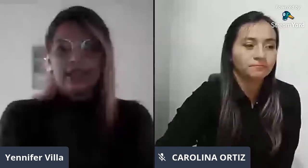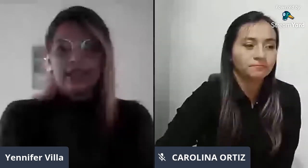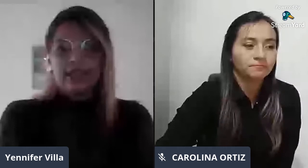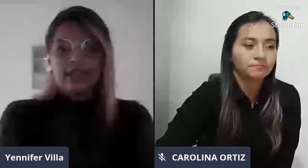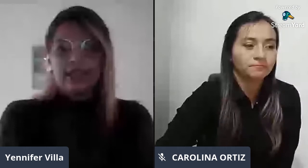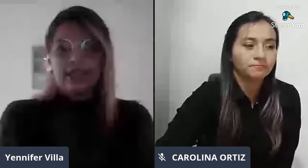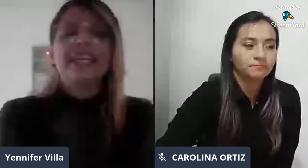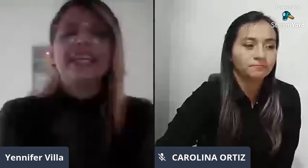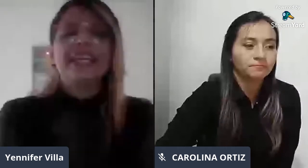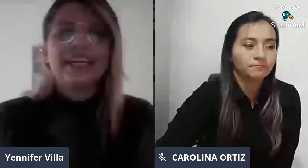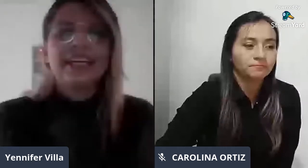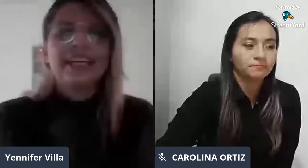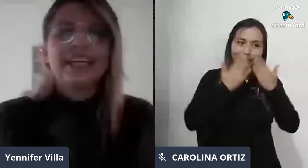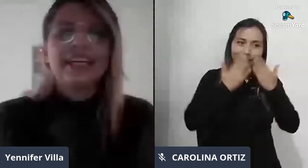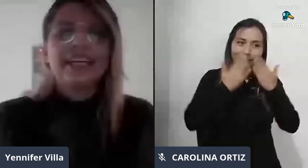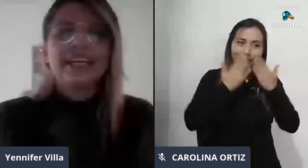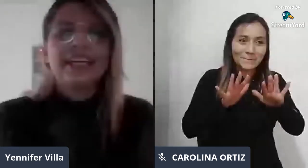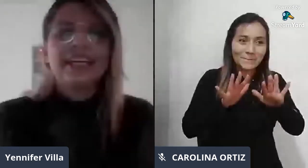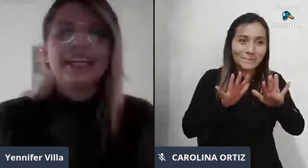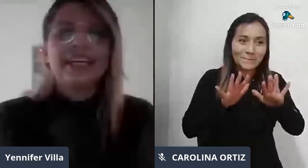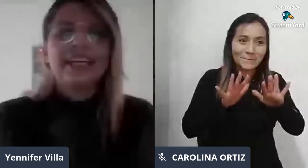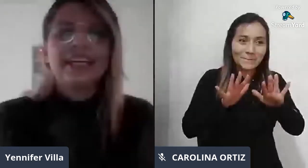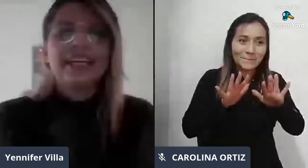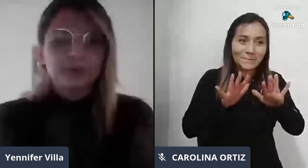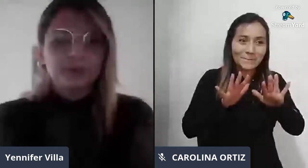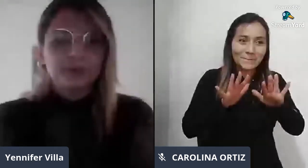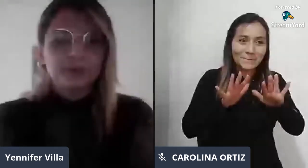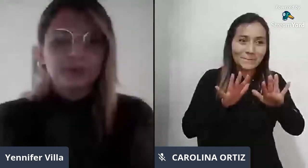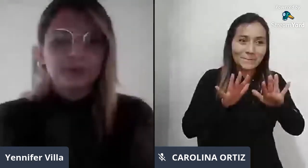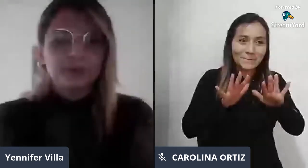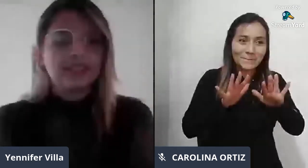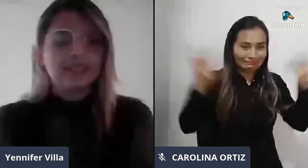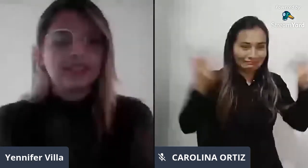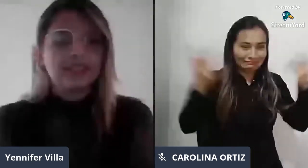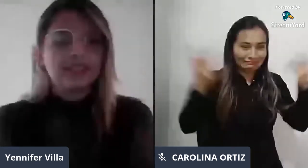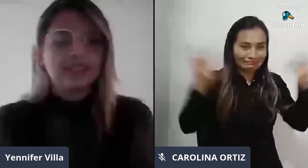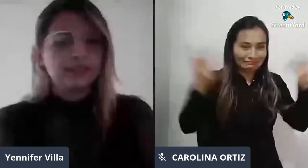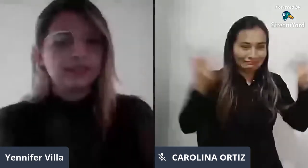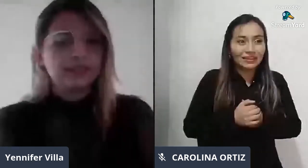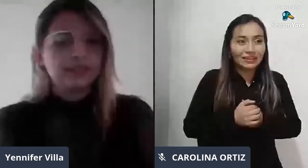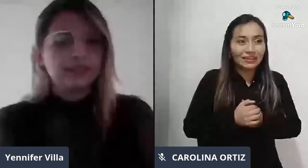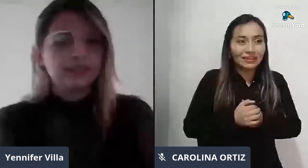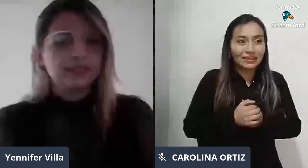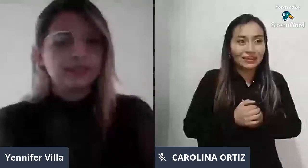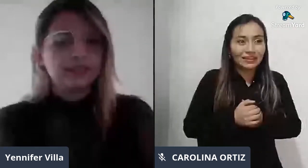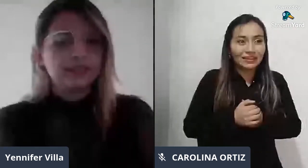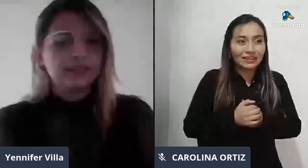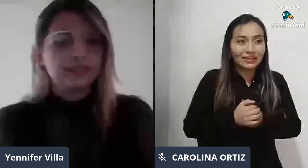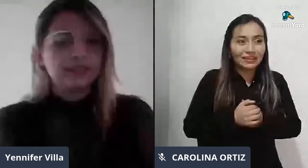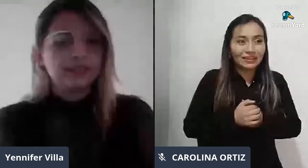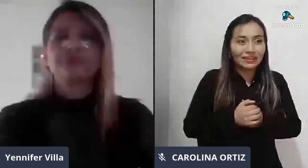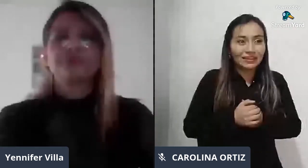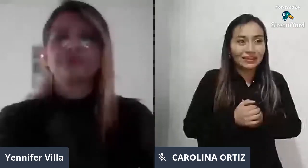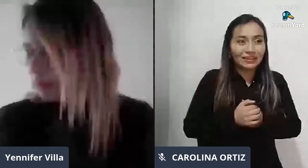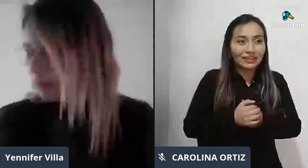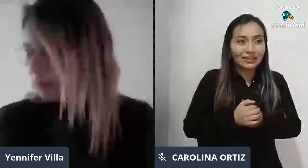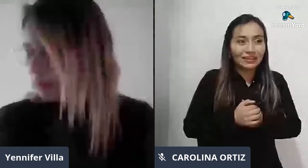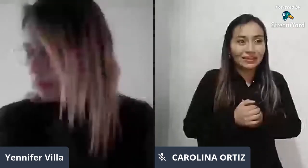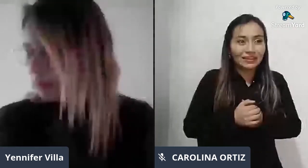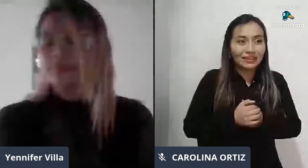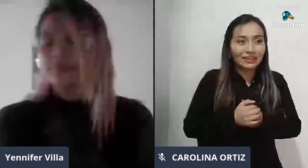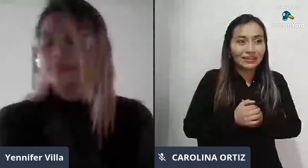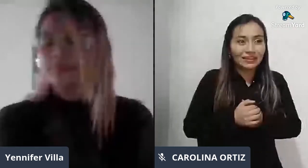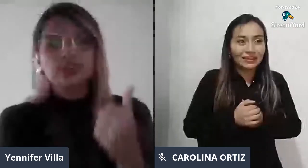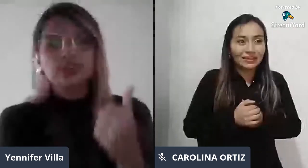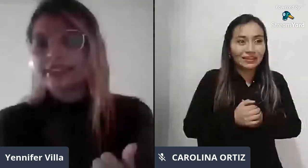Caro, te veo congelada yo ahora a ti. Listo. Íbamos en los datos de